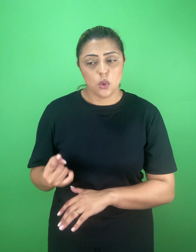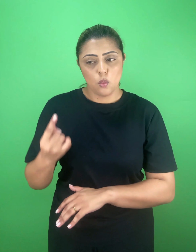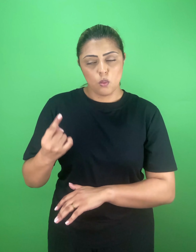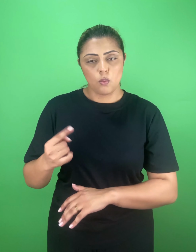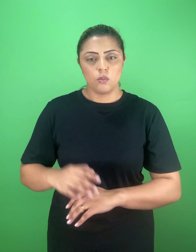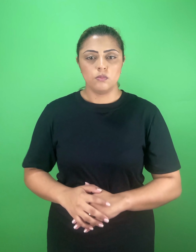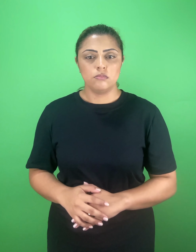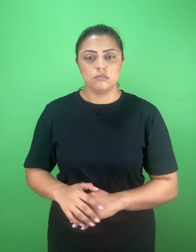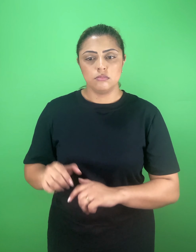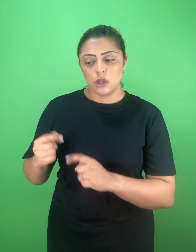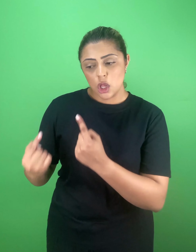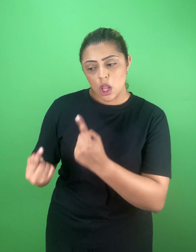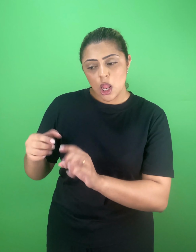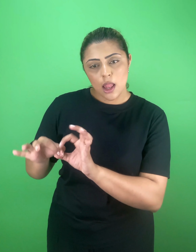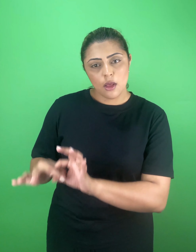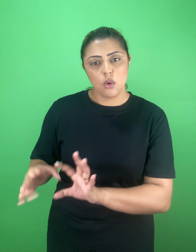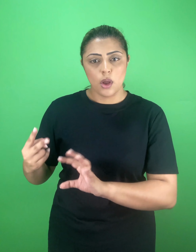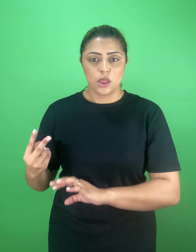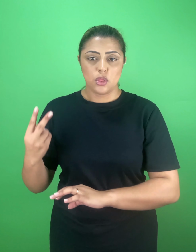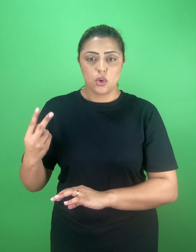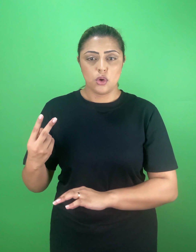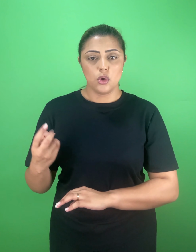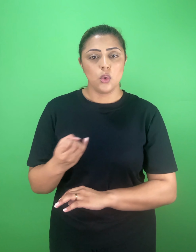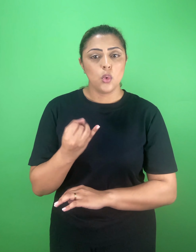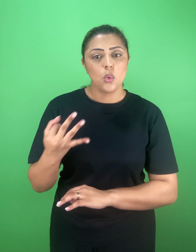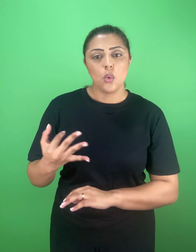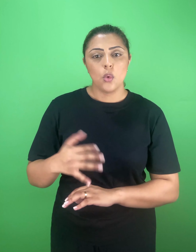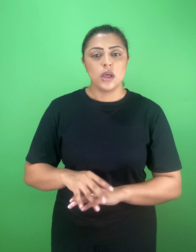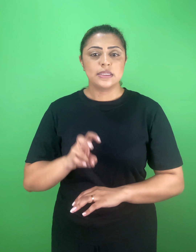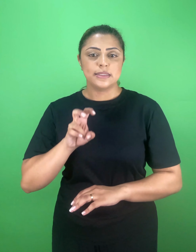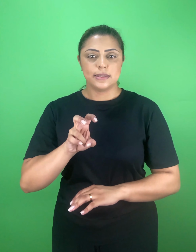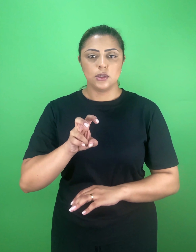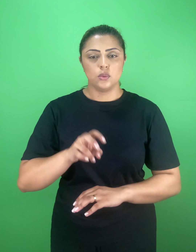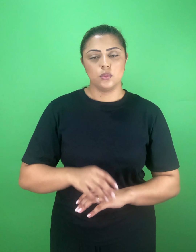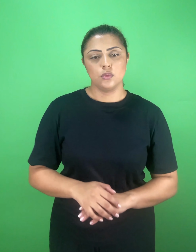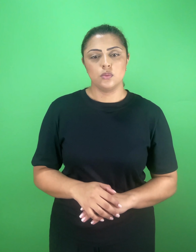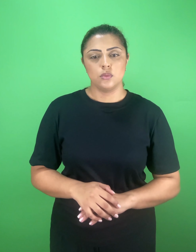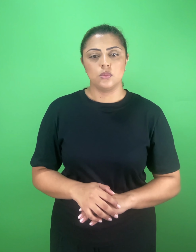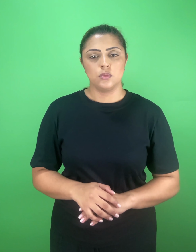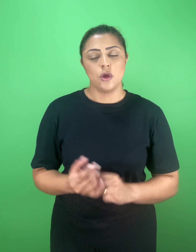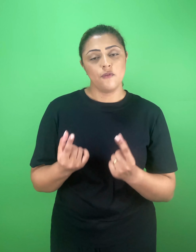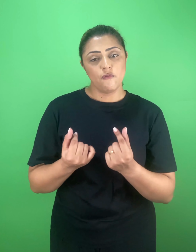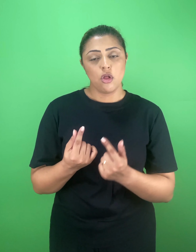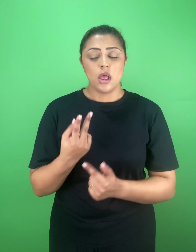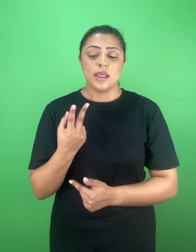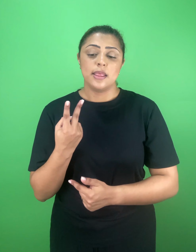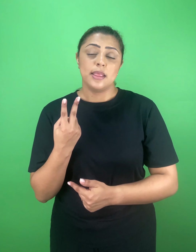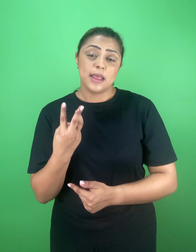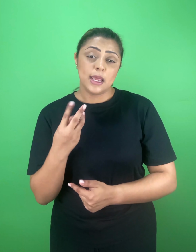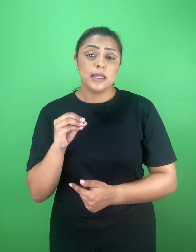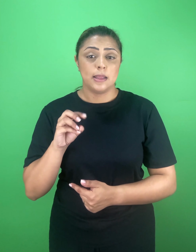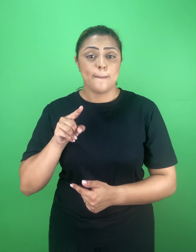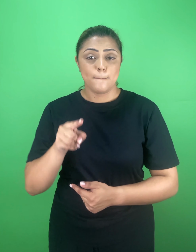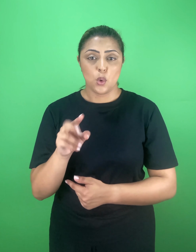concorrência 40% 40% 40%%%% 40%